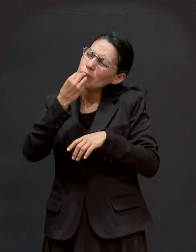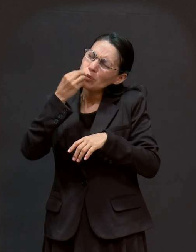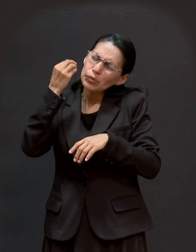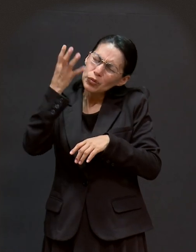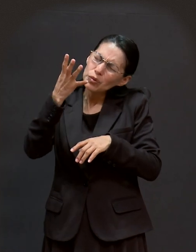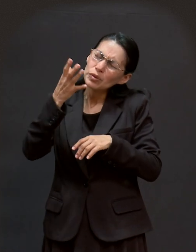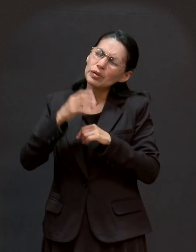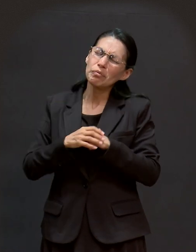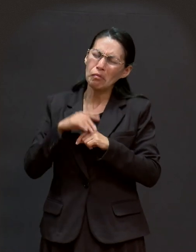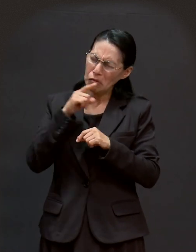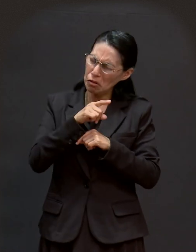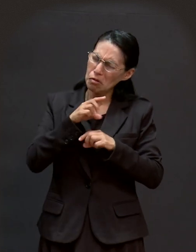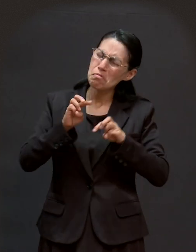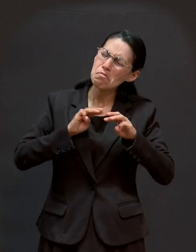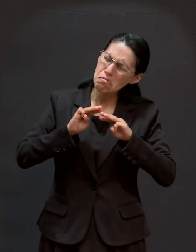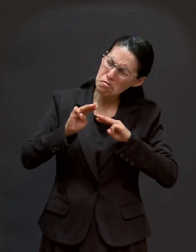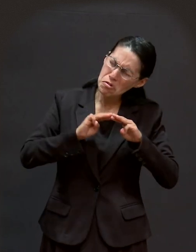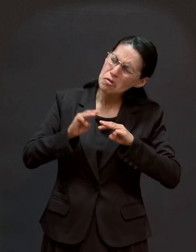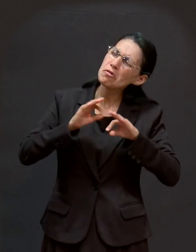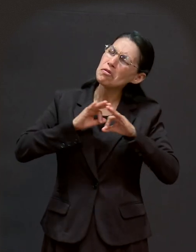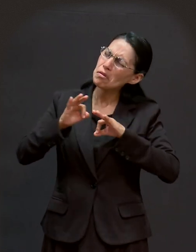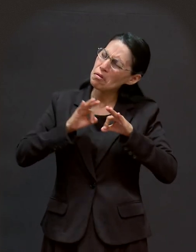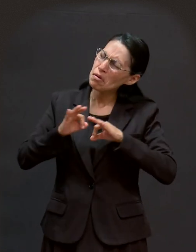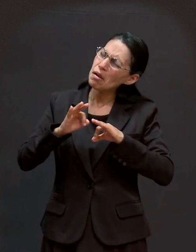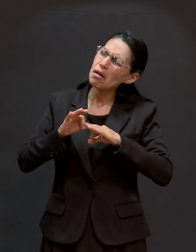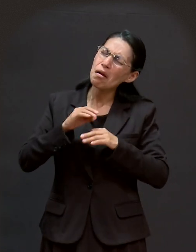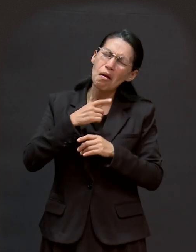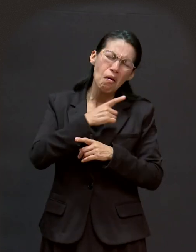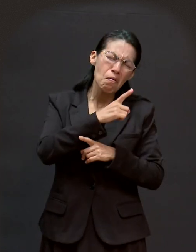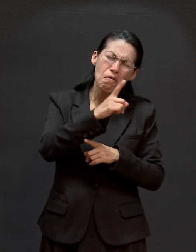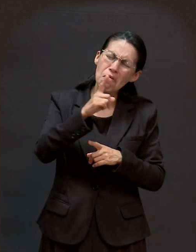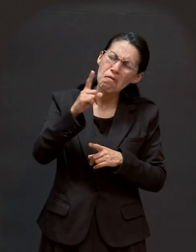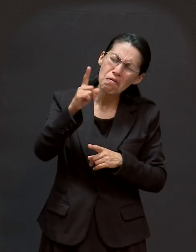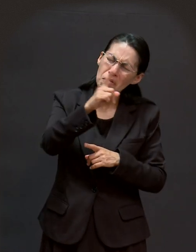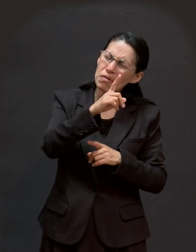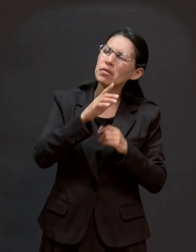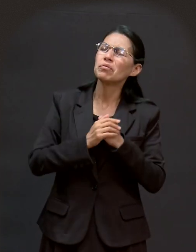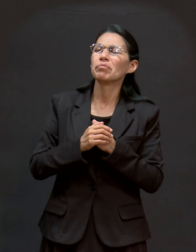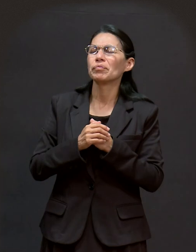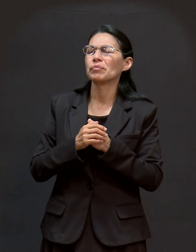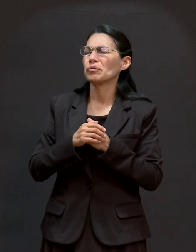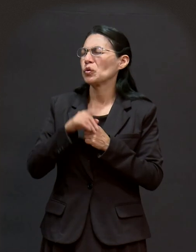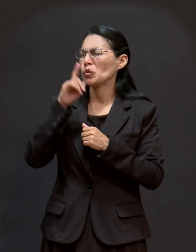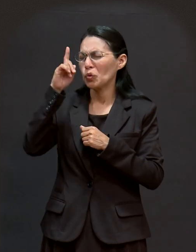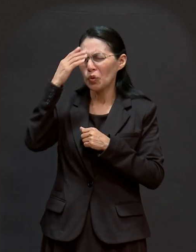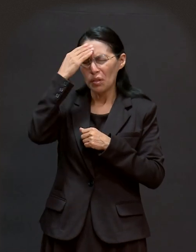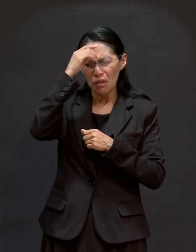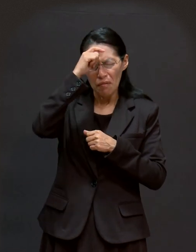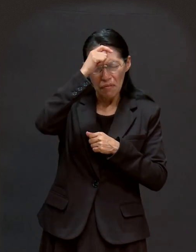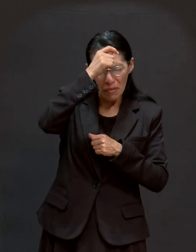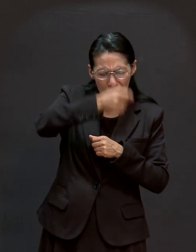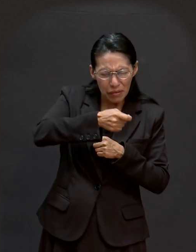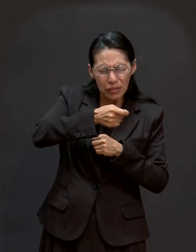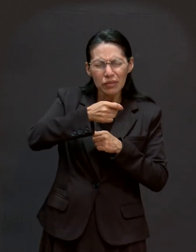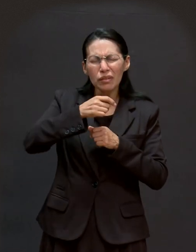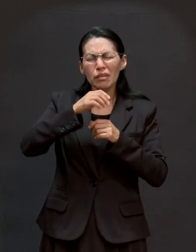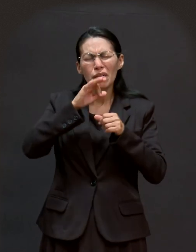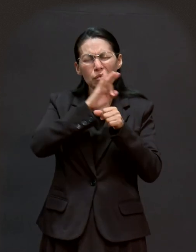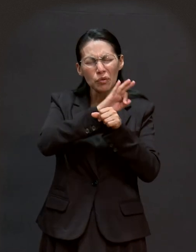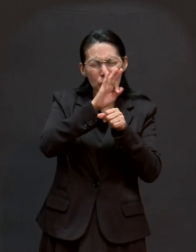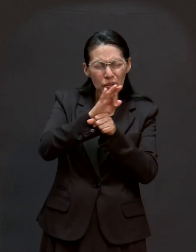una misión especial donde quiera que ella se encuentra quiero darte gracias porque hasta ahora las